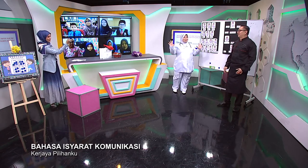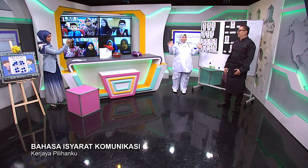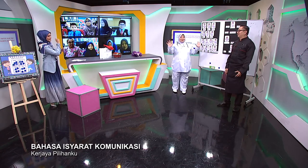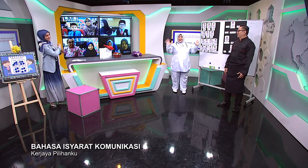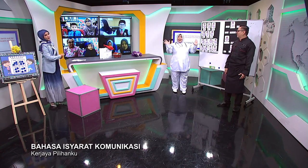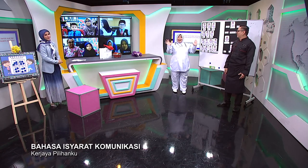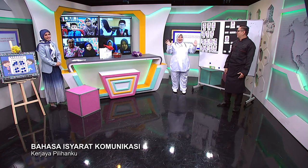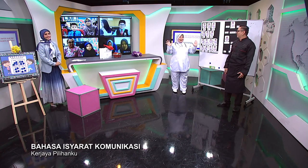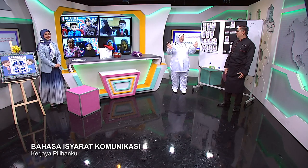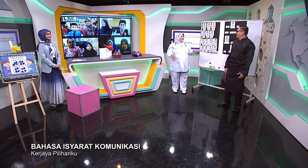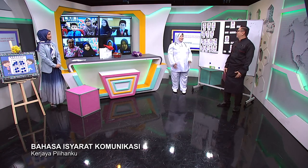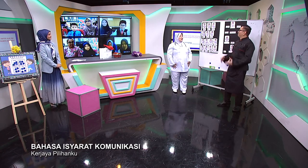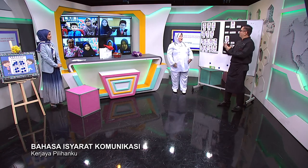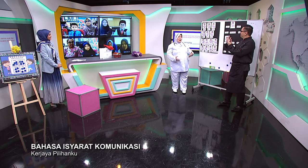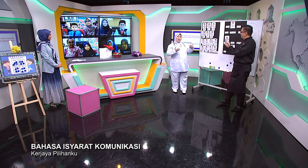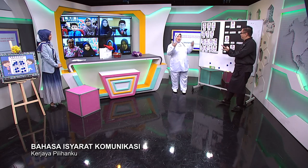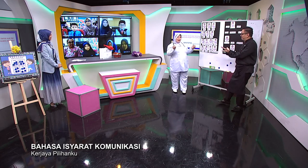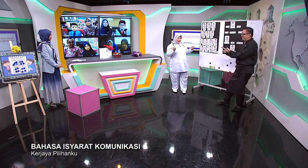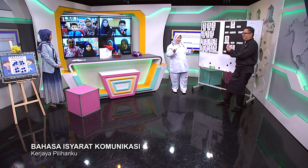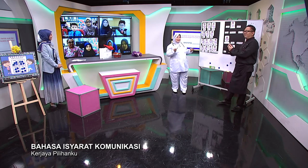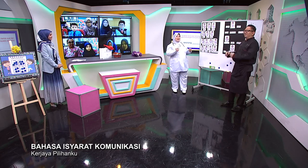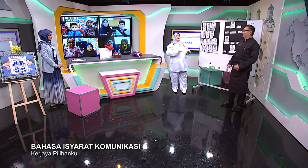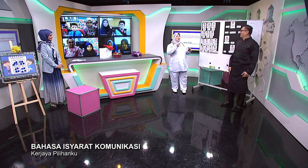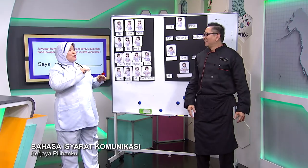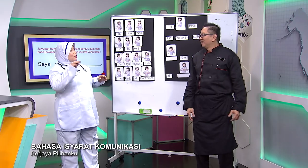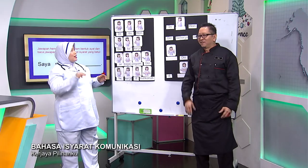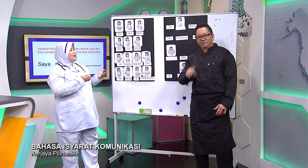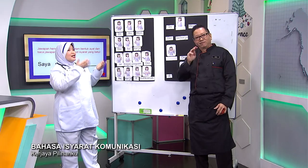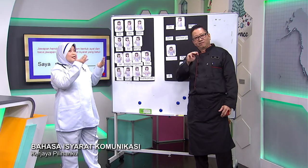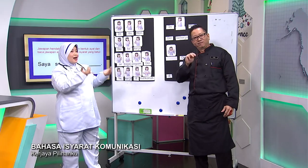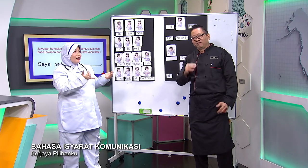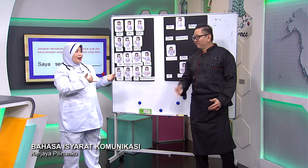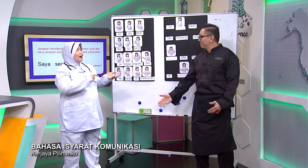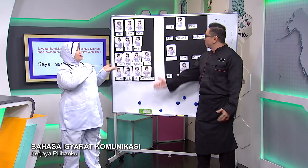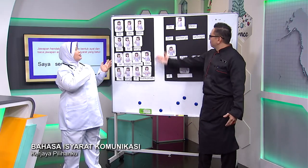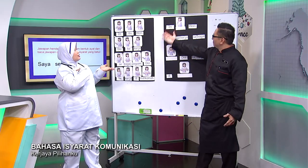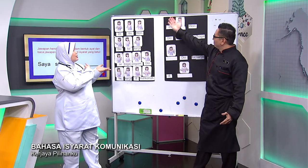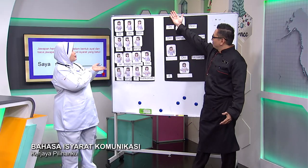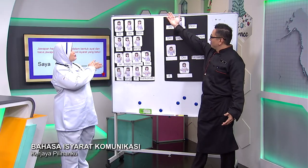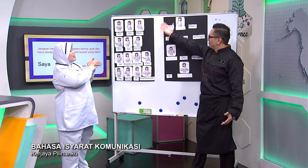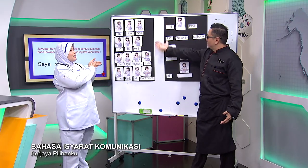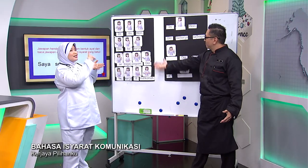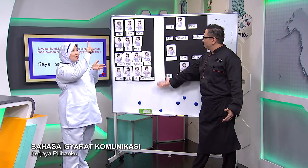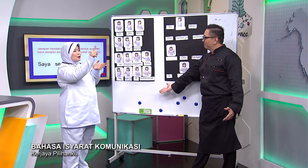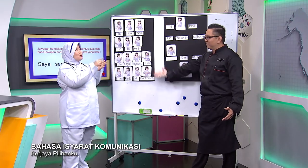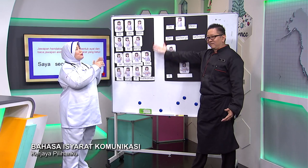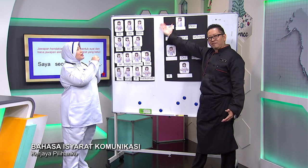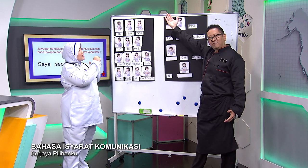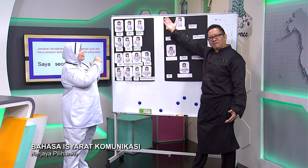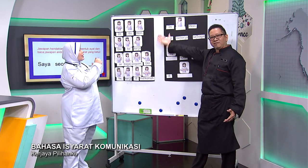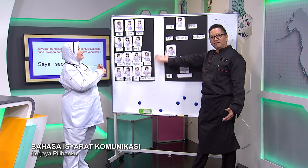pula aktiviti seterusnya? Oh, okey. Murid-murid, sekarang kita baca